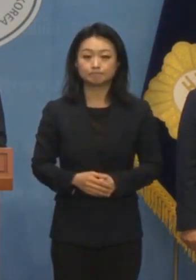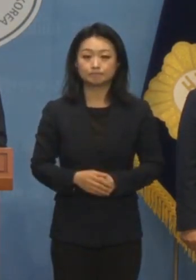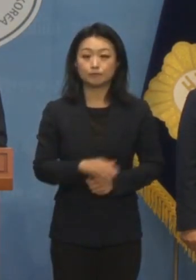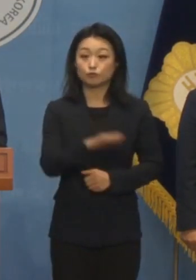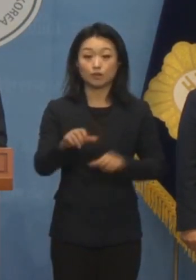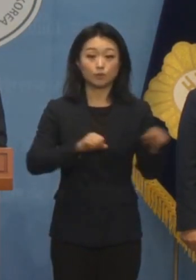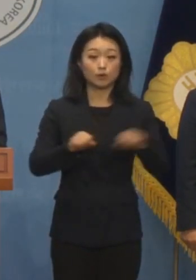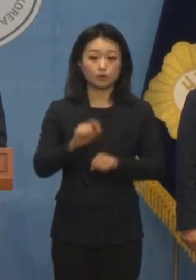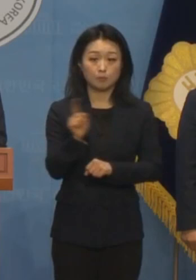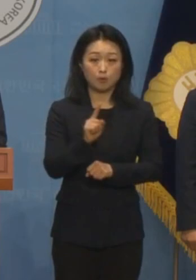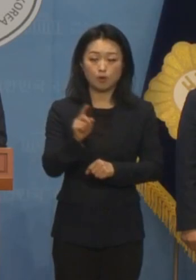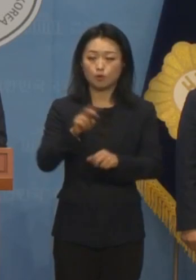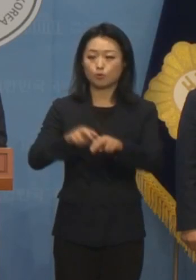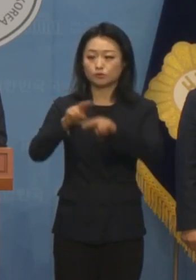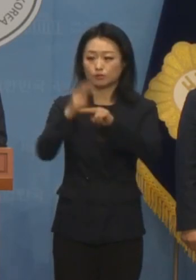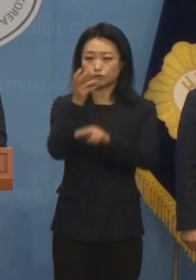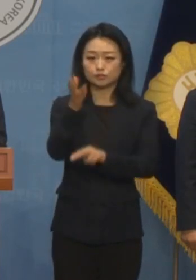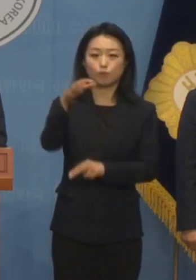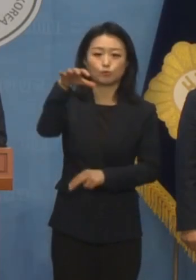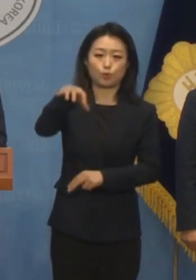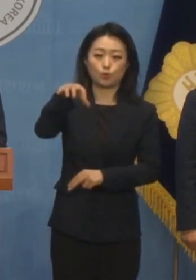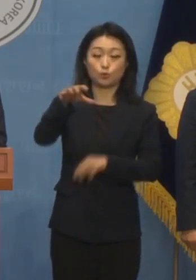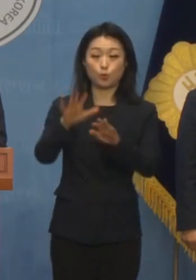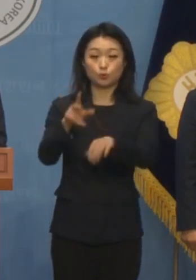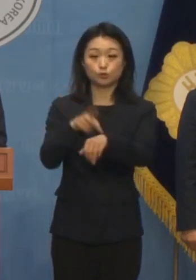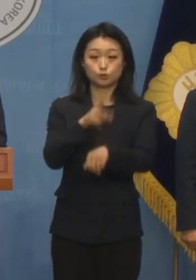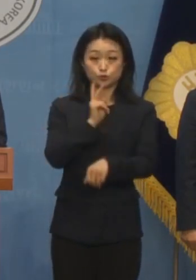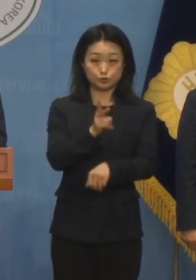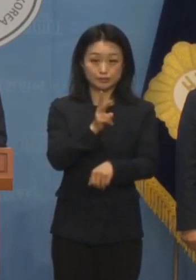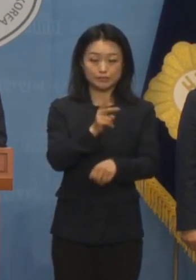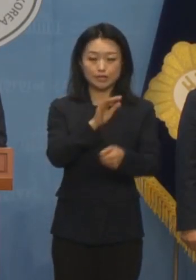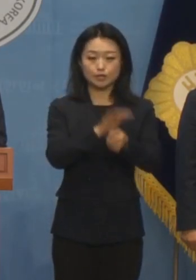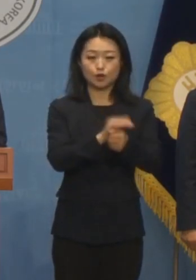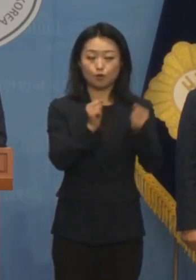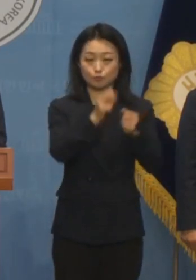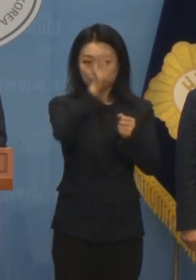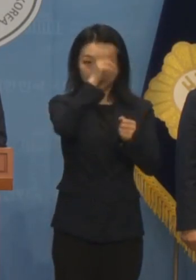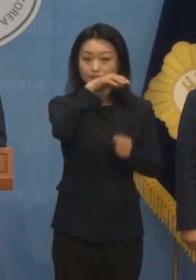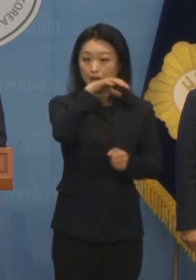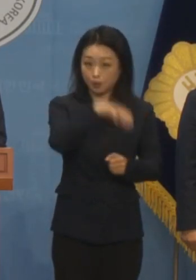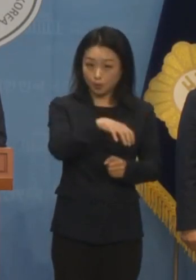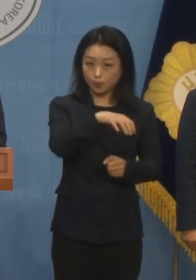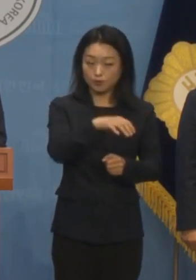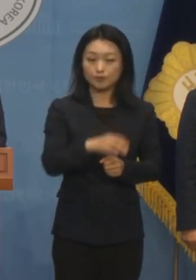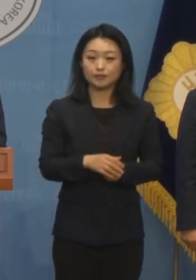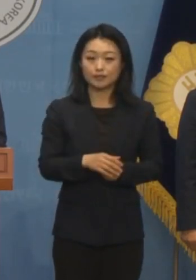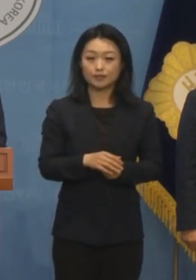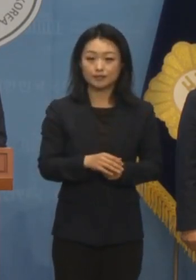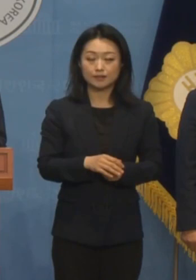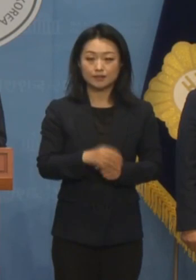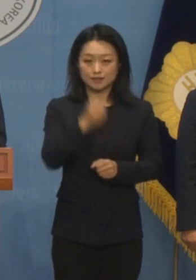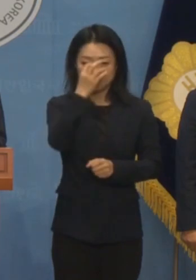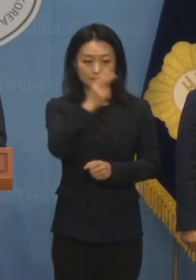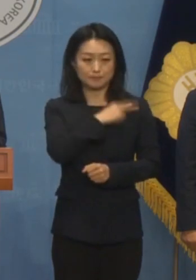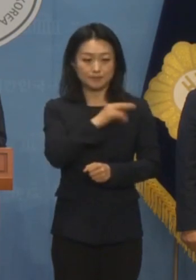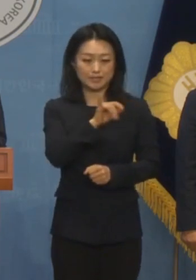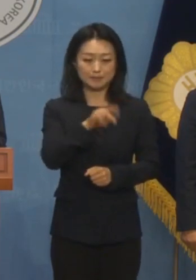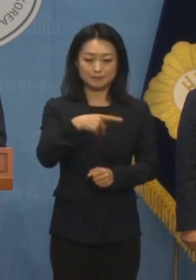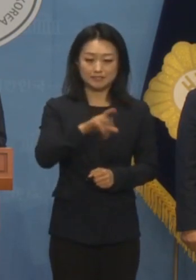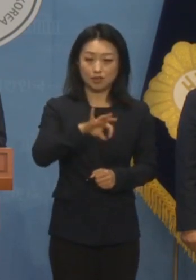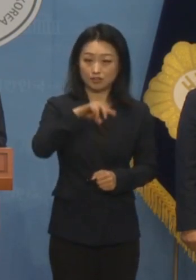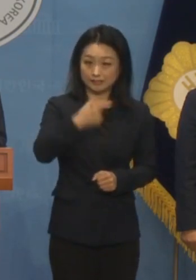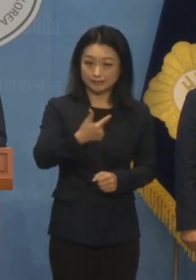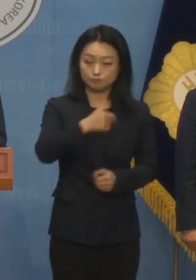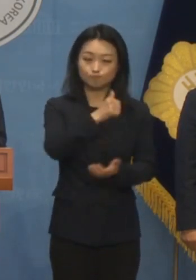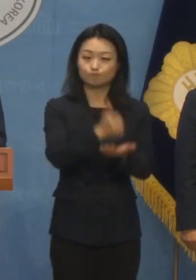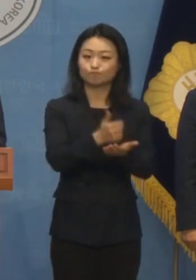곳은 공수처밖에 없습니다. 오늘 2시 경북경찰청에서 임성근 사단장에 대해서는 죄를 묻지